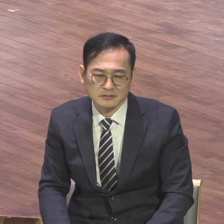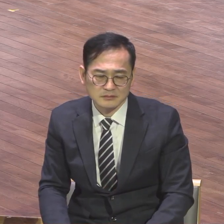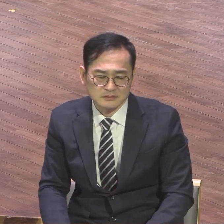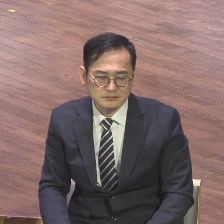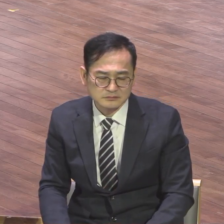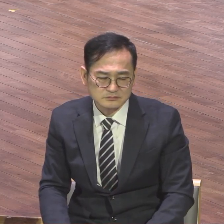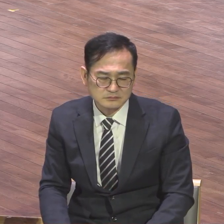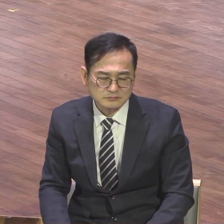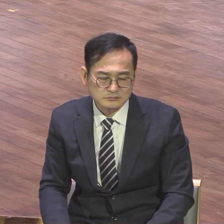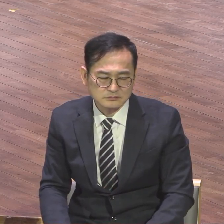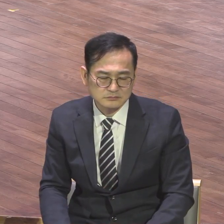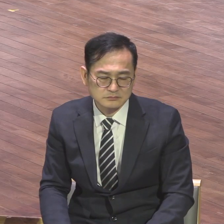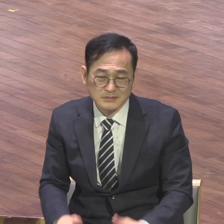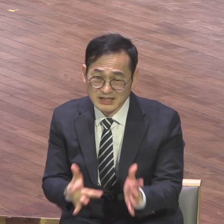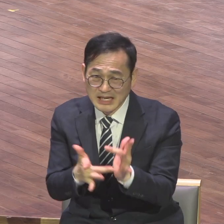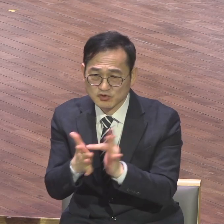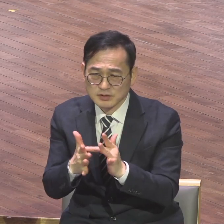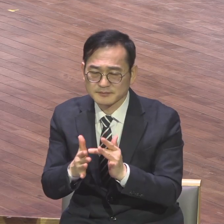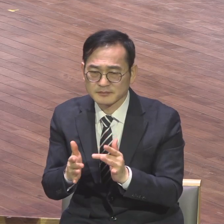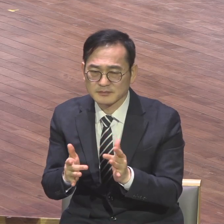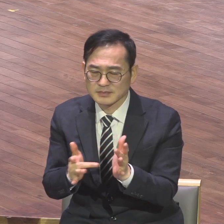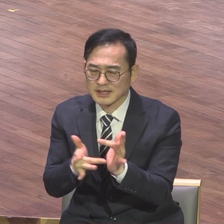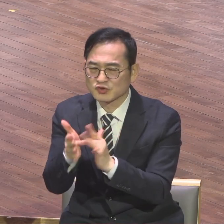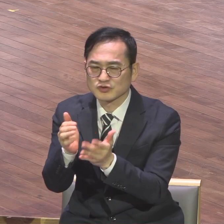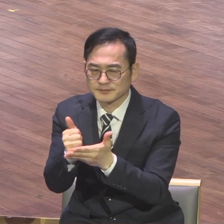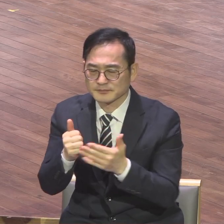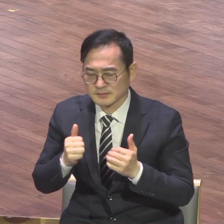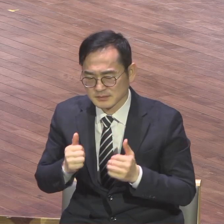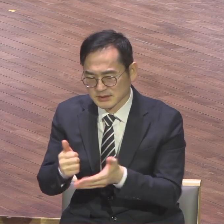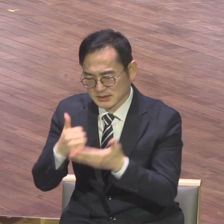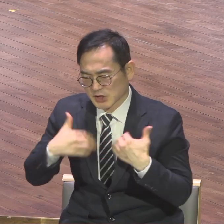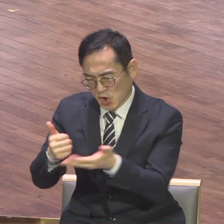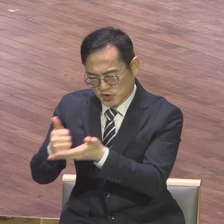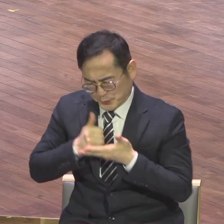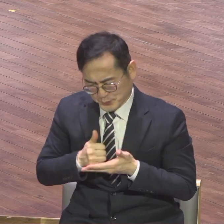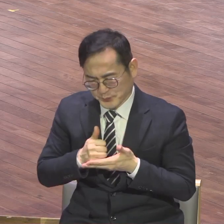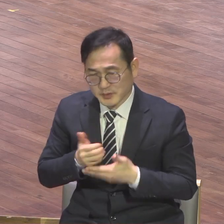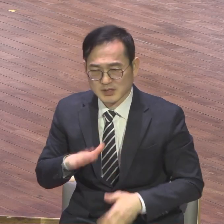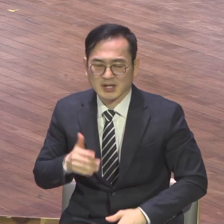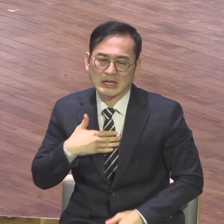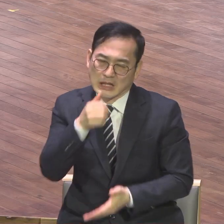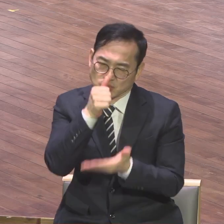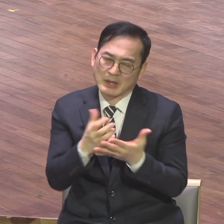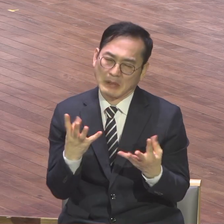대부분이 그래. 예수 잘 믿을수록 그래. 내가 죄가 많아서. 우리 어머니는요, 사실